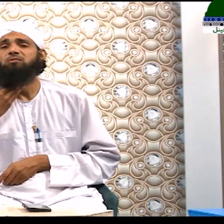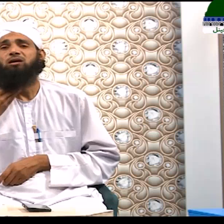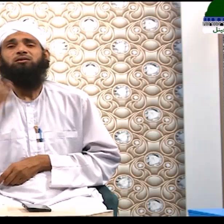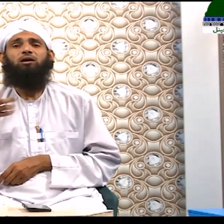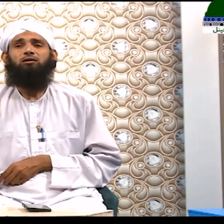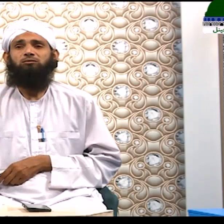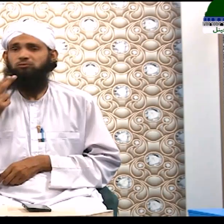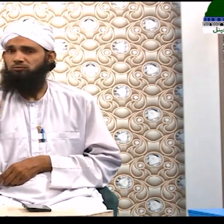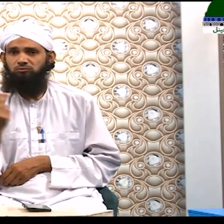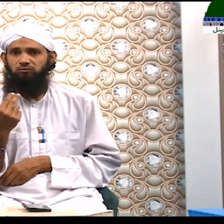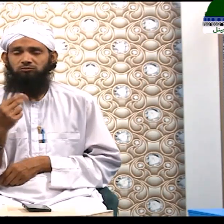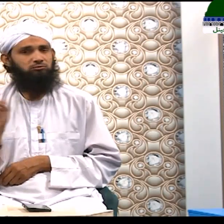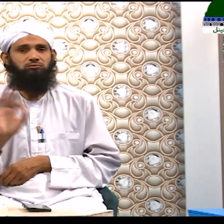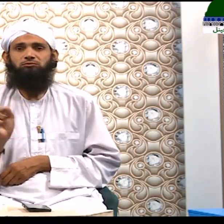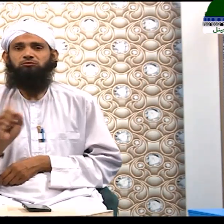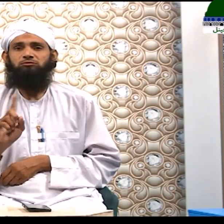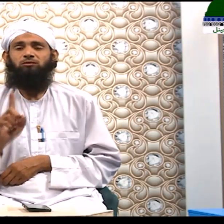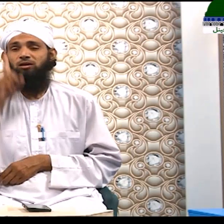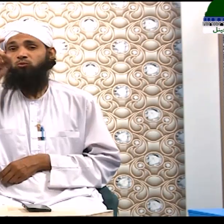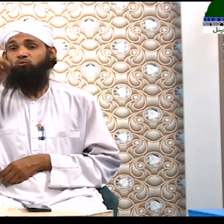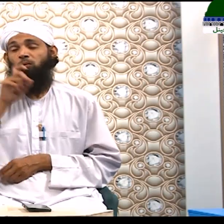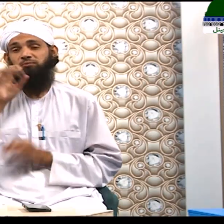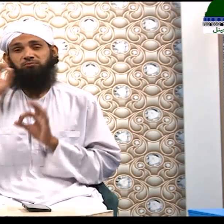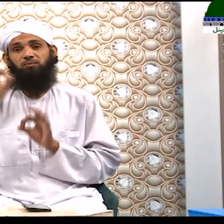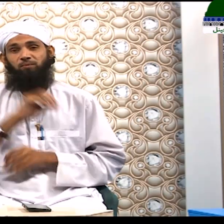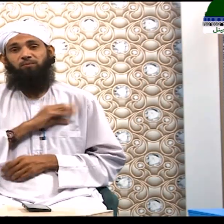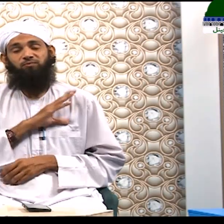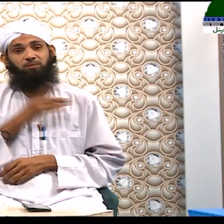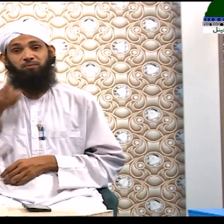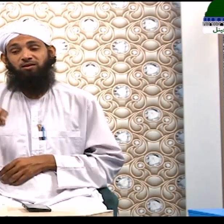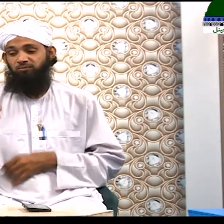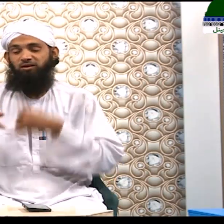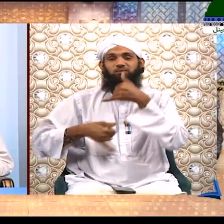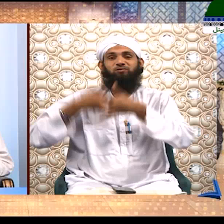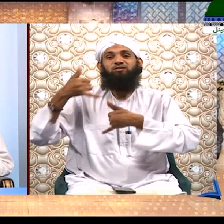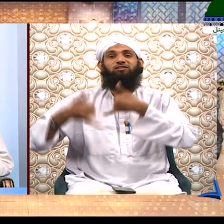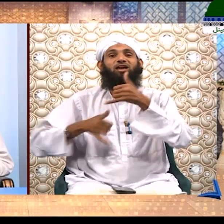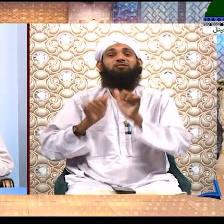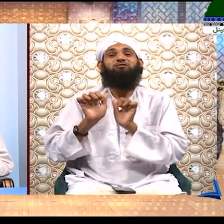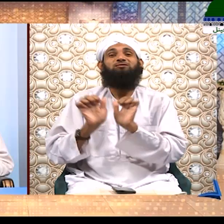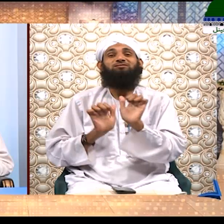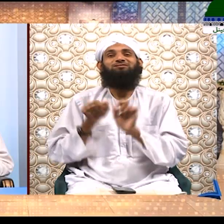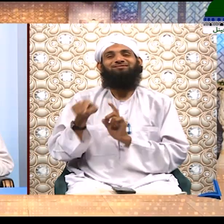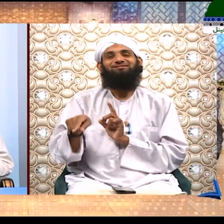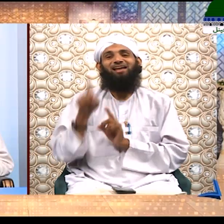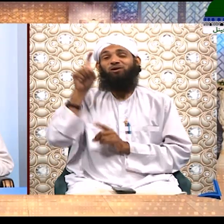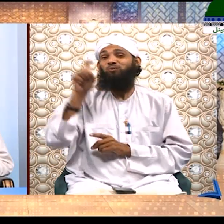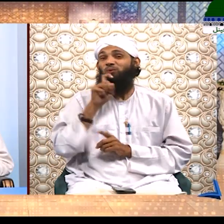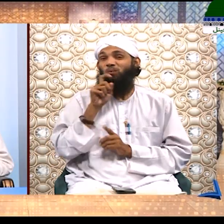پر عمل کریں، بلکہ اس سے حضرت اسماعیل علیہ السلام کا امتحان مقصود تھا کہ اللہ پاک کی طرف سے ملنے والی آزمائش پر ان